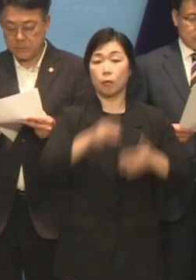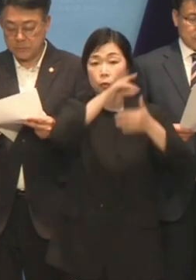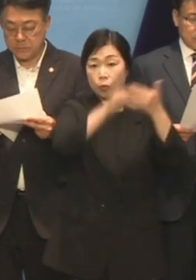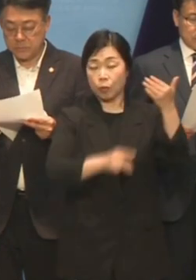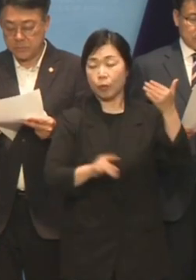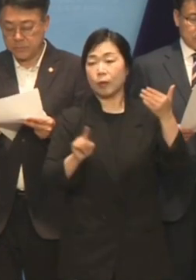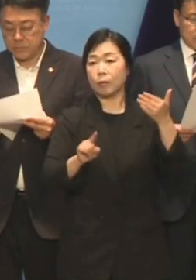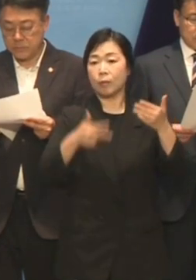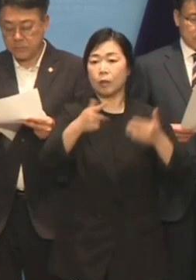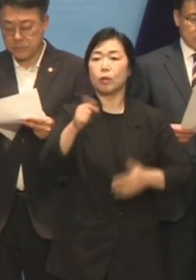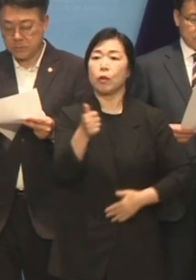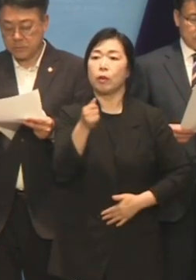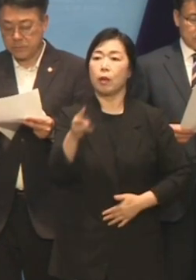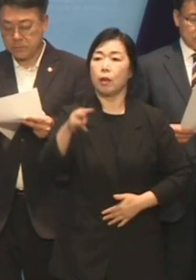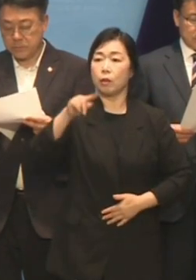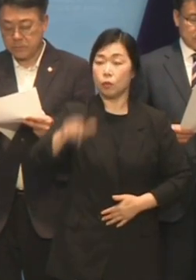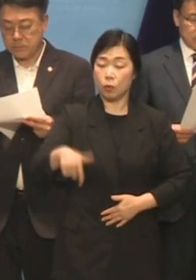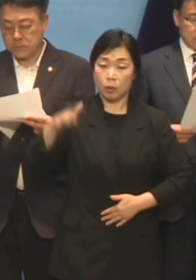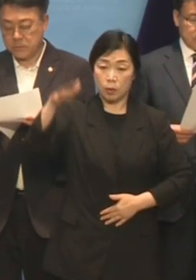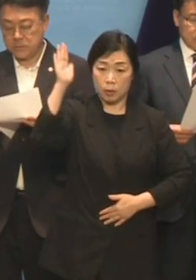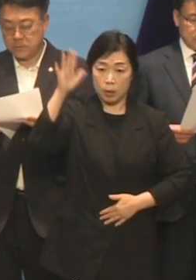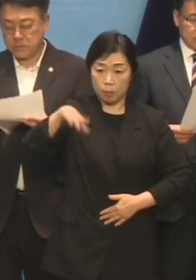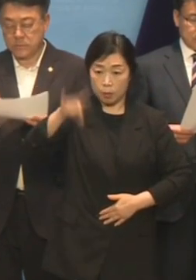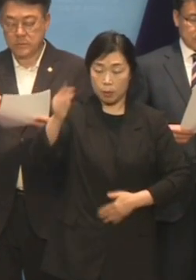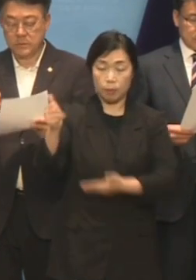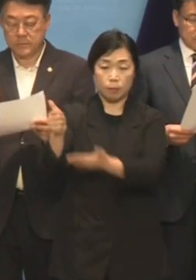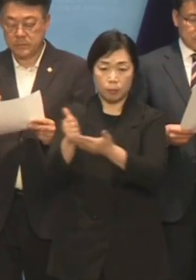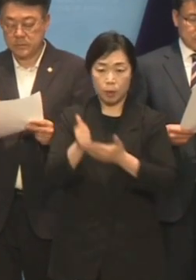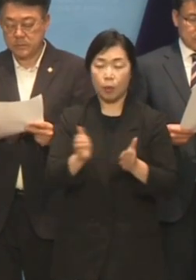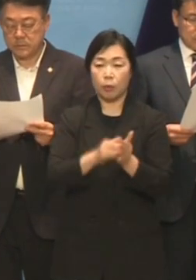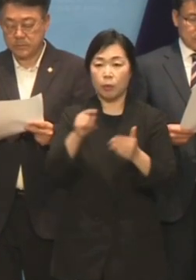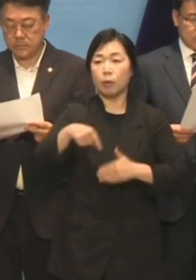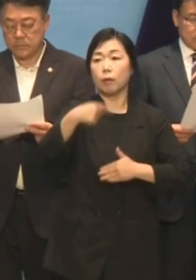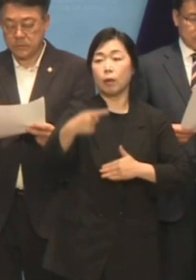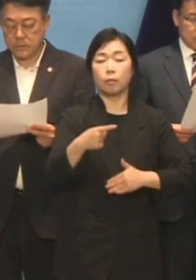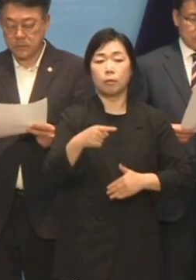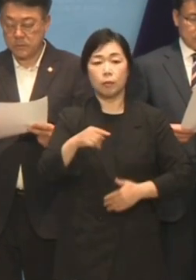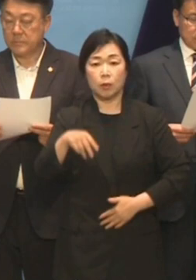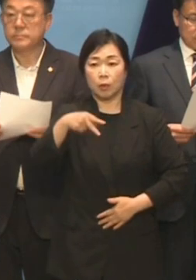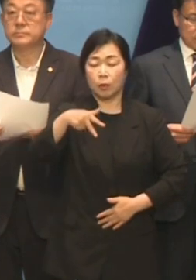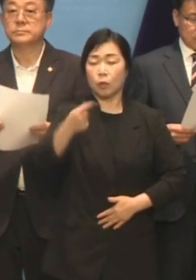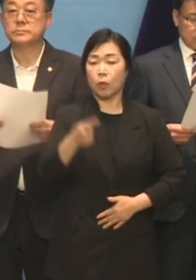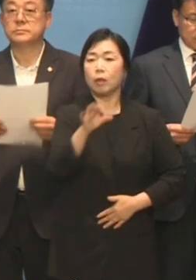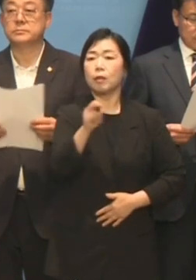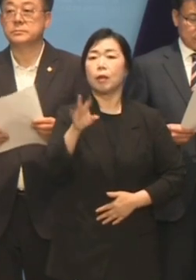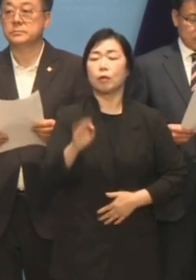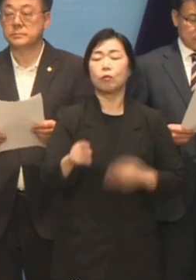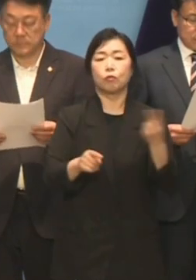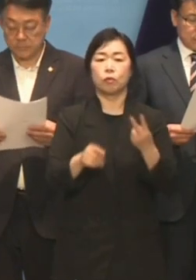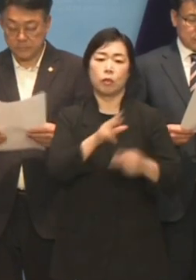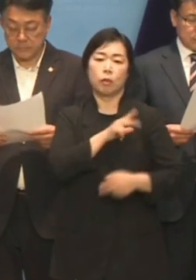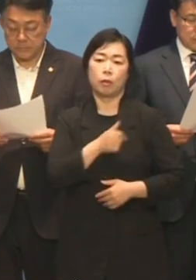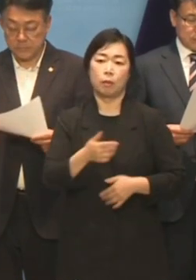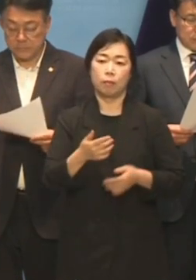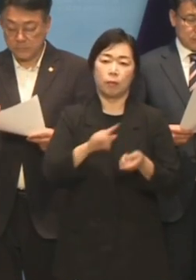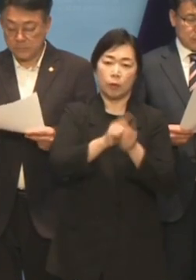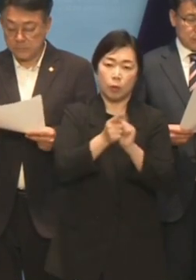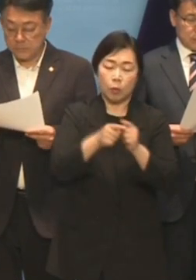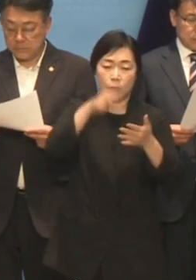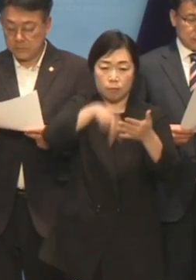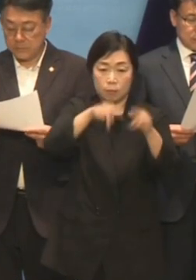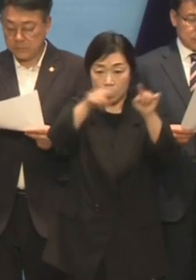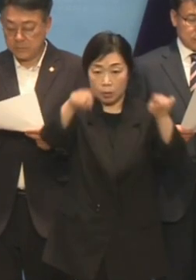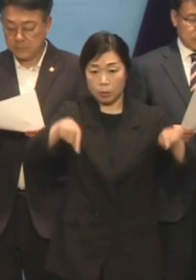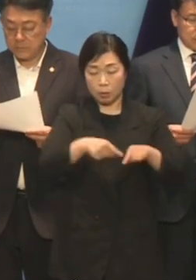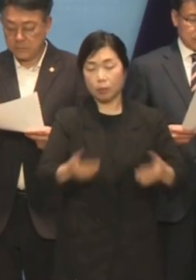순서는 우리 전혜숙 의원님의 기조 발언 듣고요. 그 다음에 호종식, 양경숙 두 의원님이